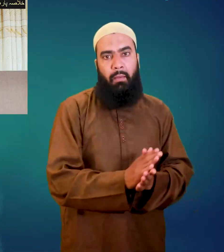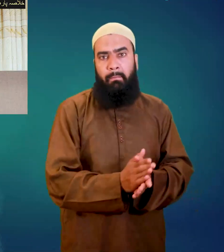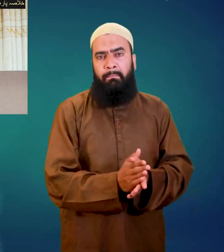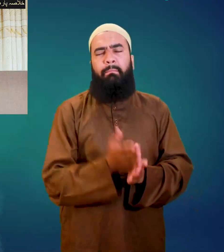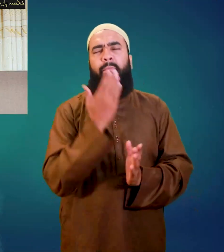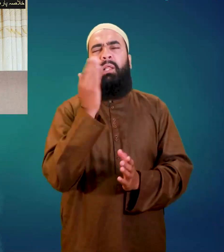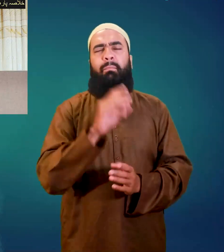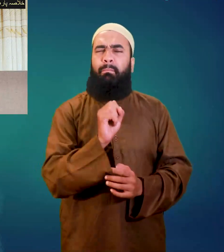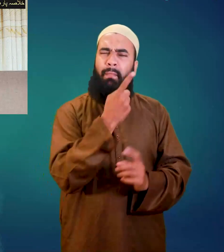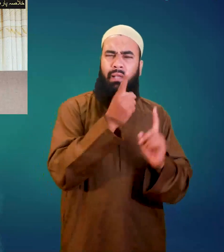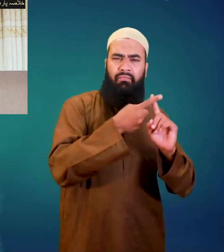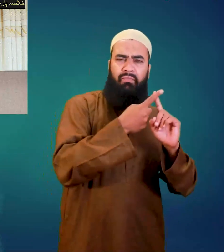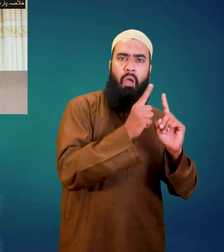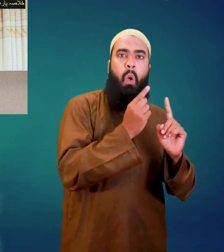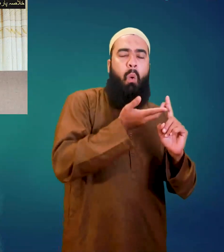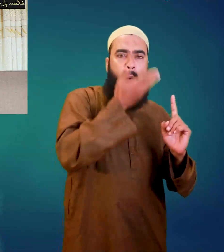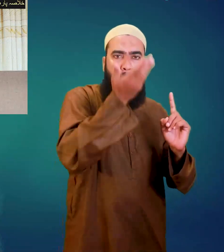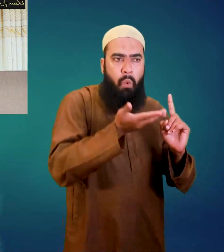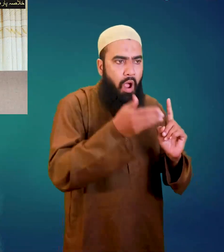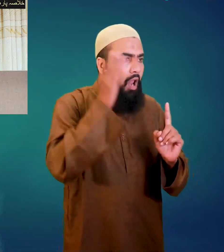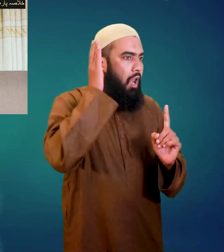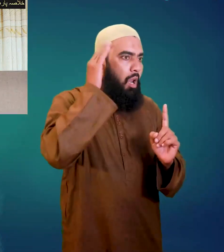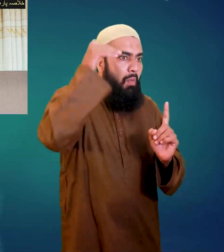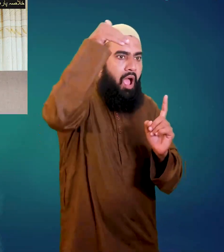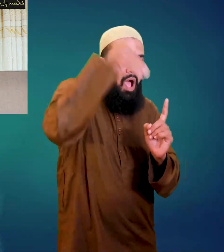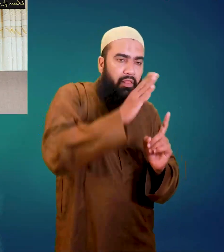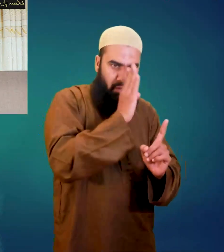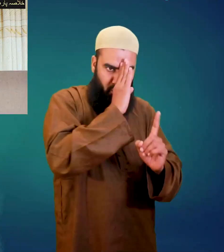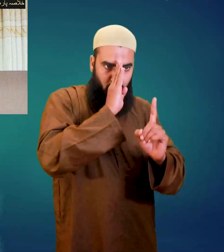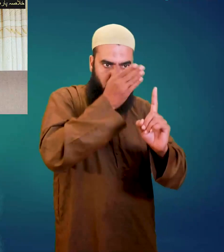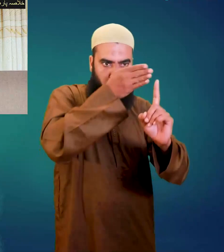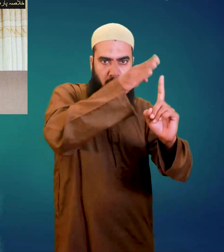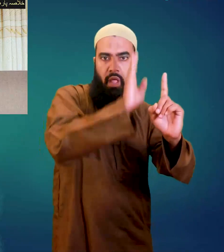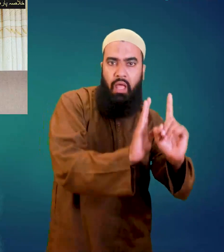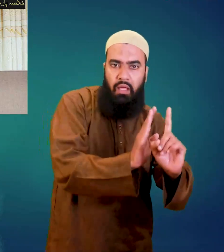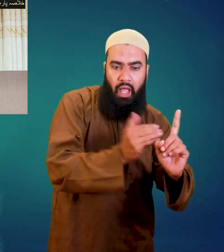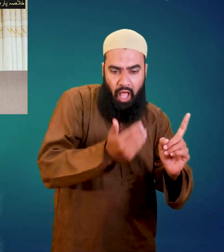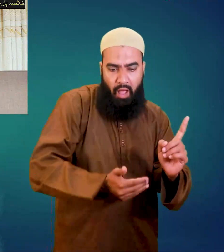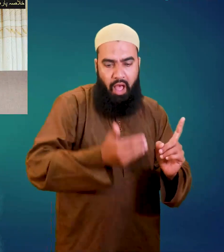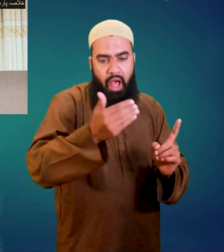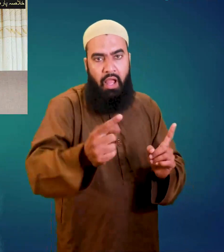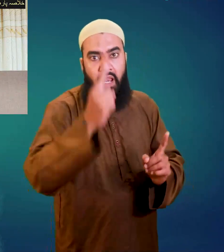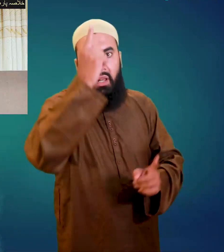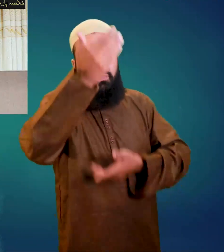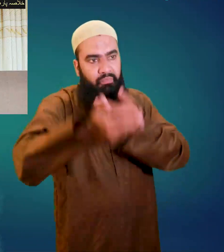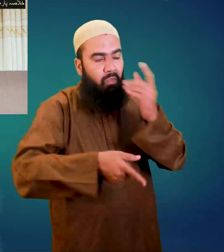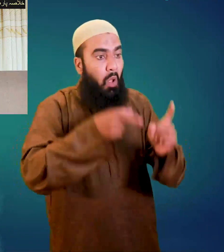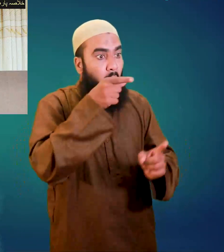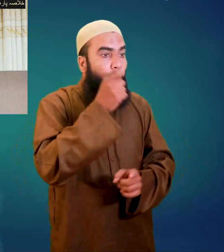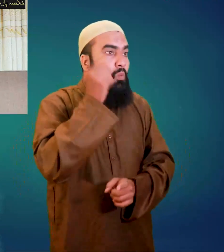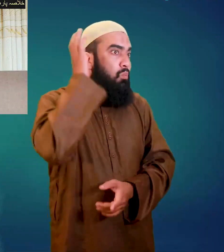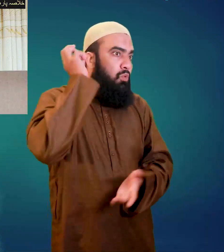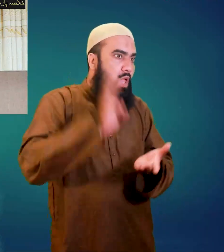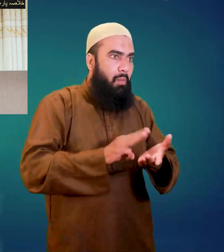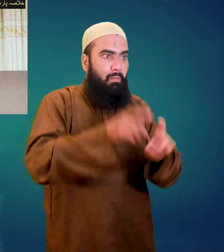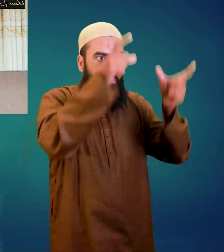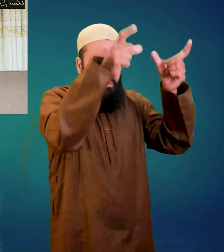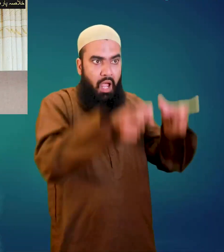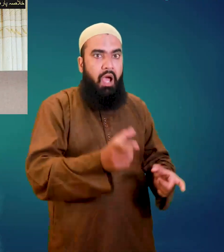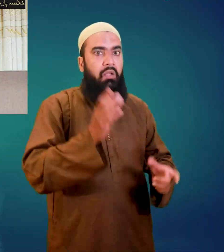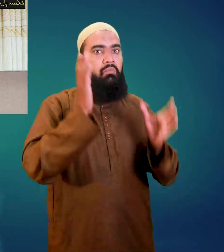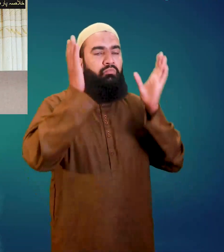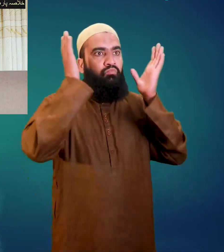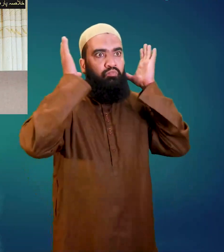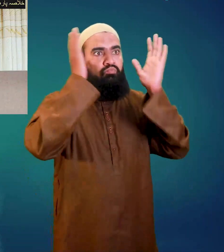تھی، یعنی نماز کے اندر کی کیفیات کا بیان تھا، اور یہاں نمازوں کی حفاظت یعنی 5 وقت